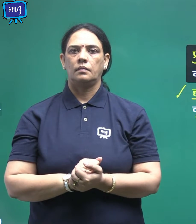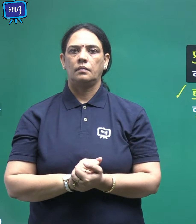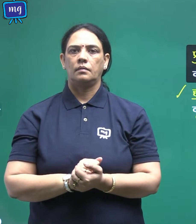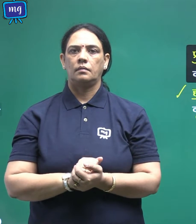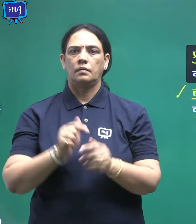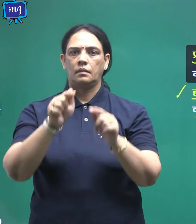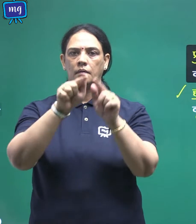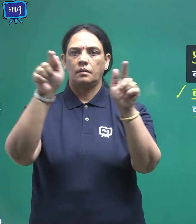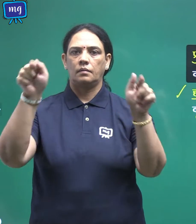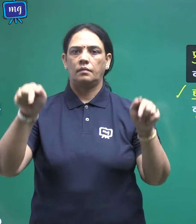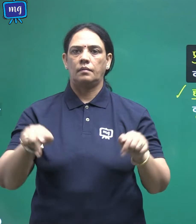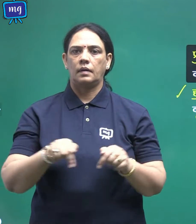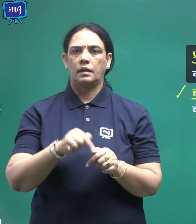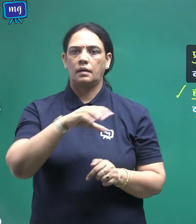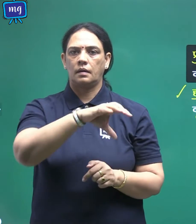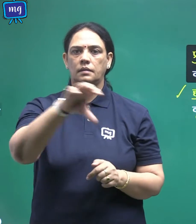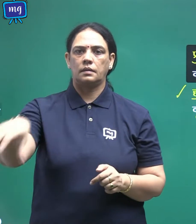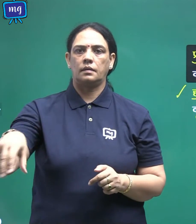वर्ग का क्षेत्रफल